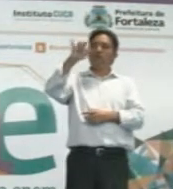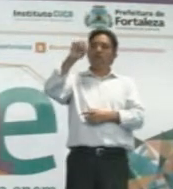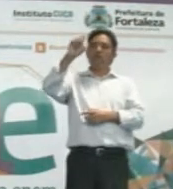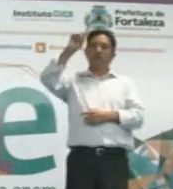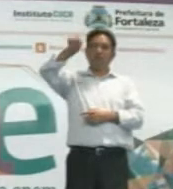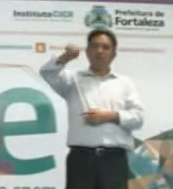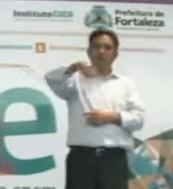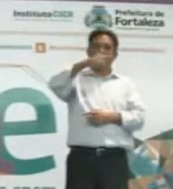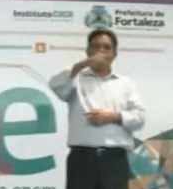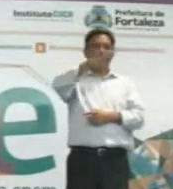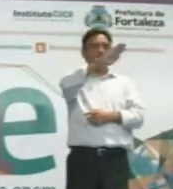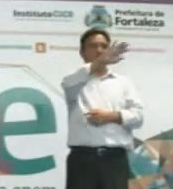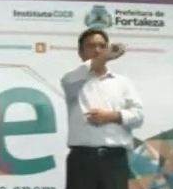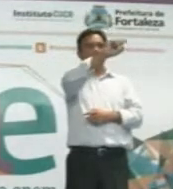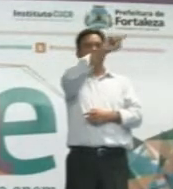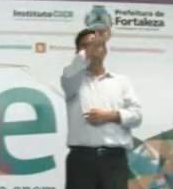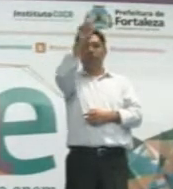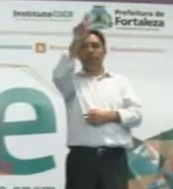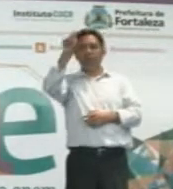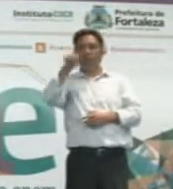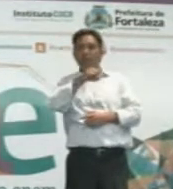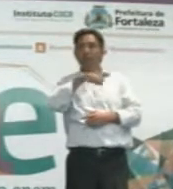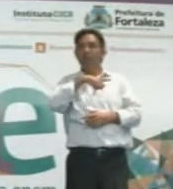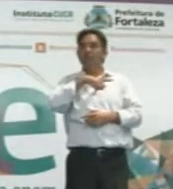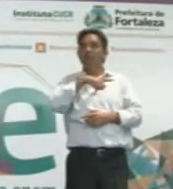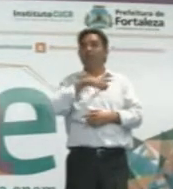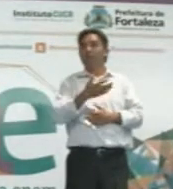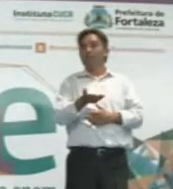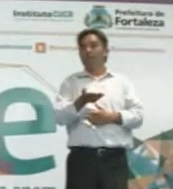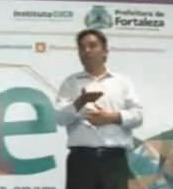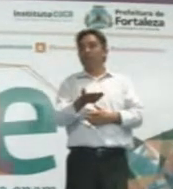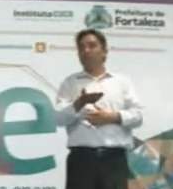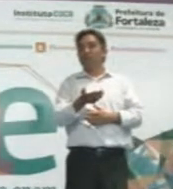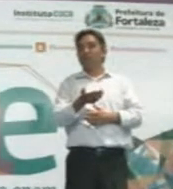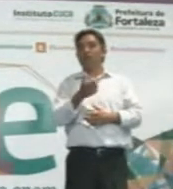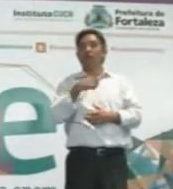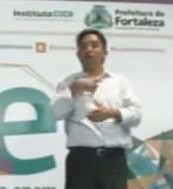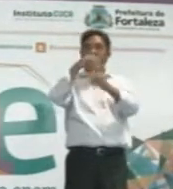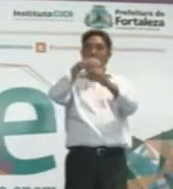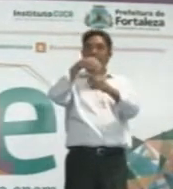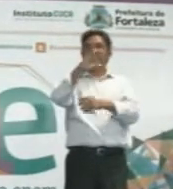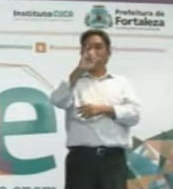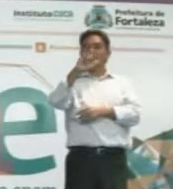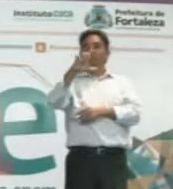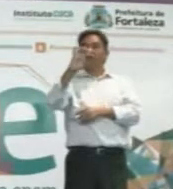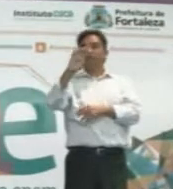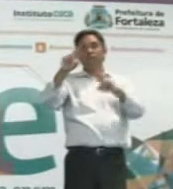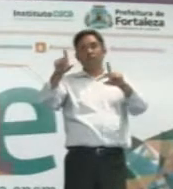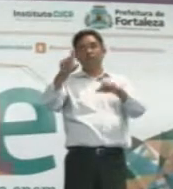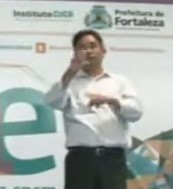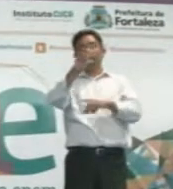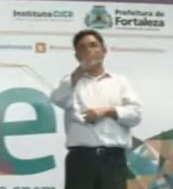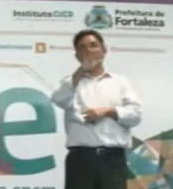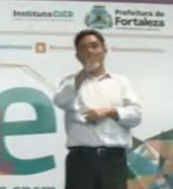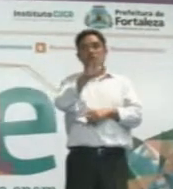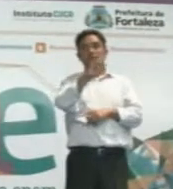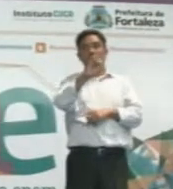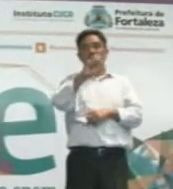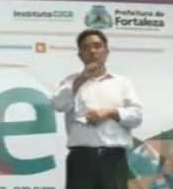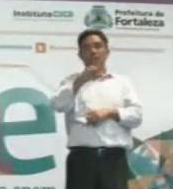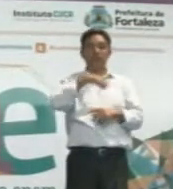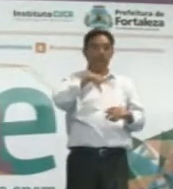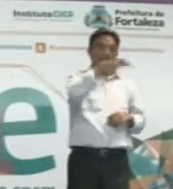aí o biocombustível, CO2. Então é um carbono que já está no ciclo, diferente do diesel, que você